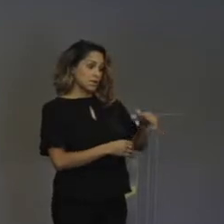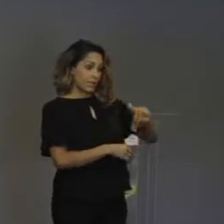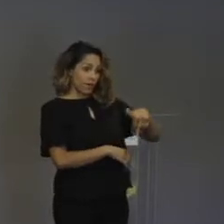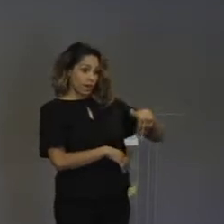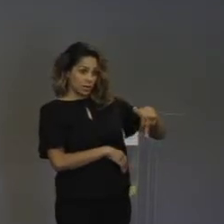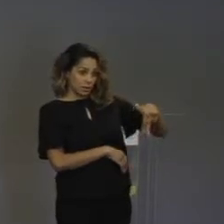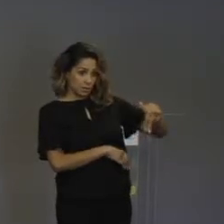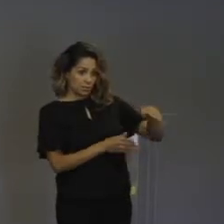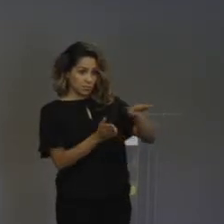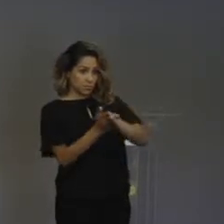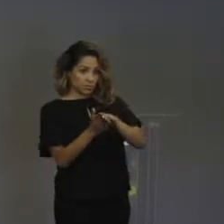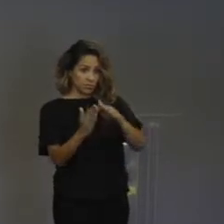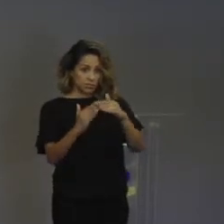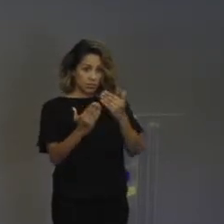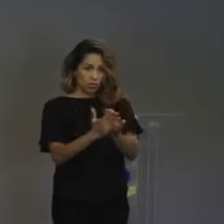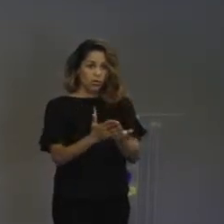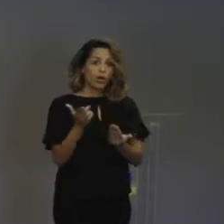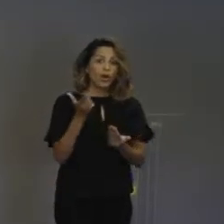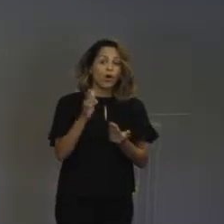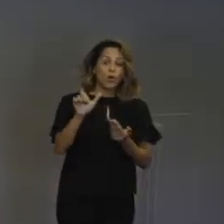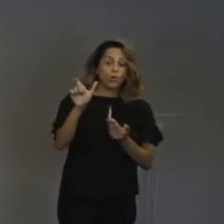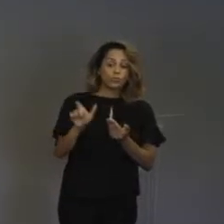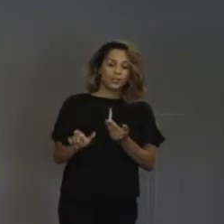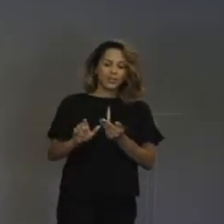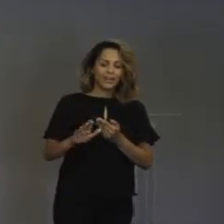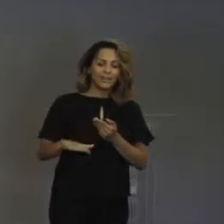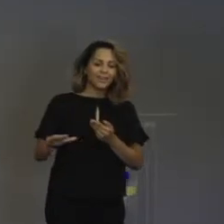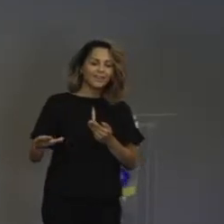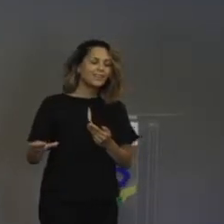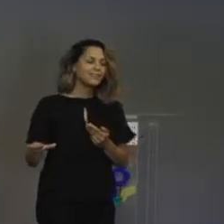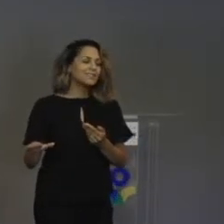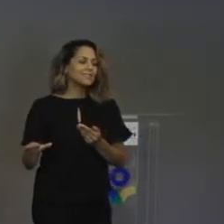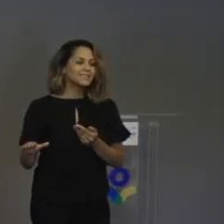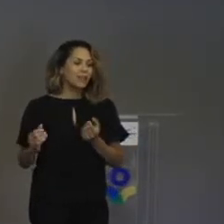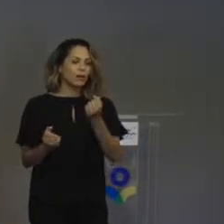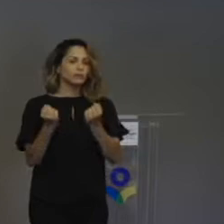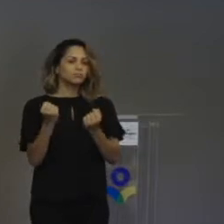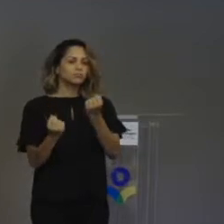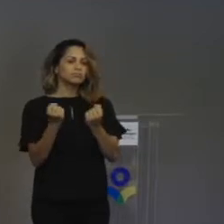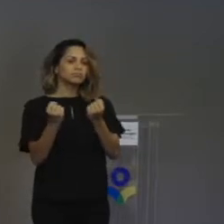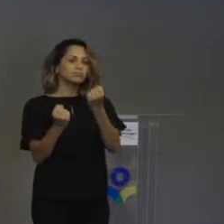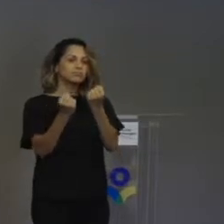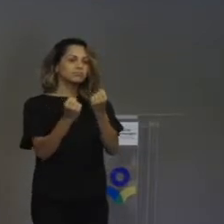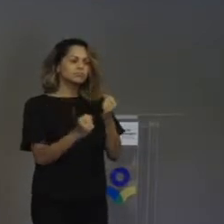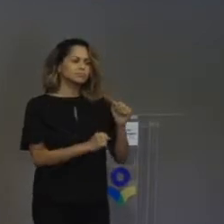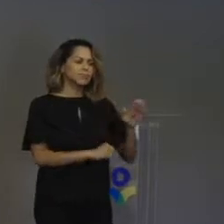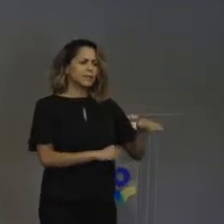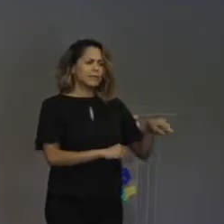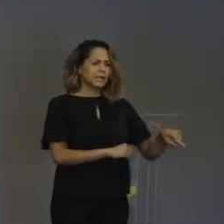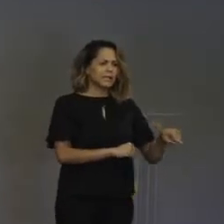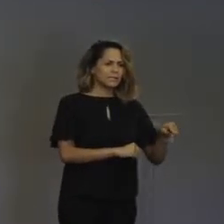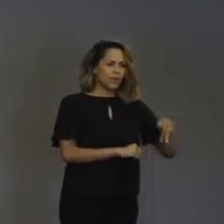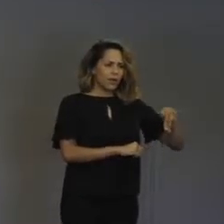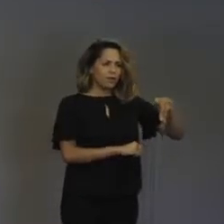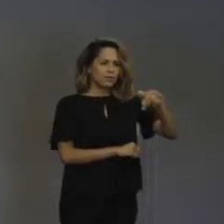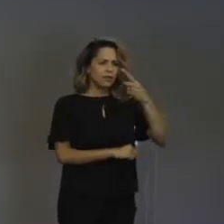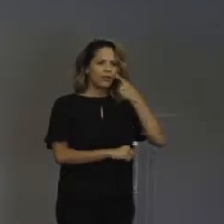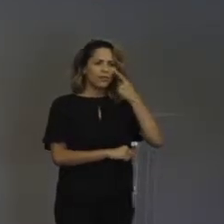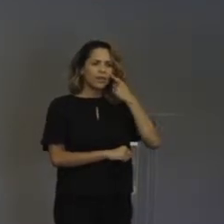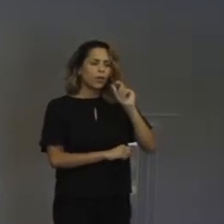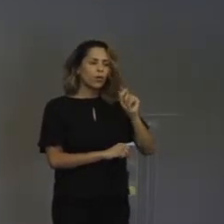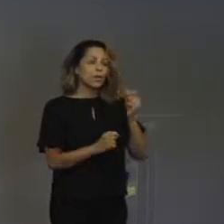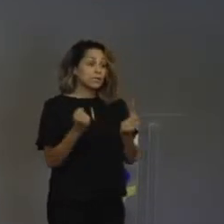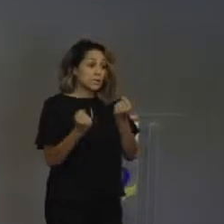cara, nem quando a gente está no congestionamento, sentado no carro, a gente olha a fachada. A gente não olha a cidade dentro do